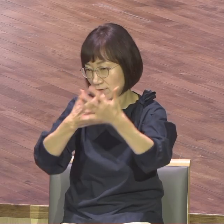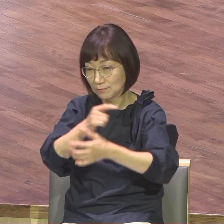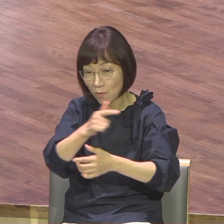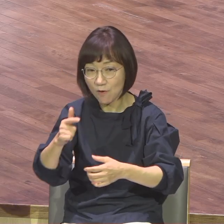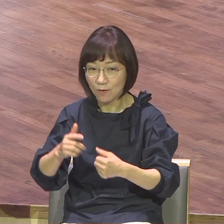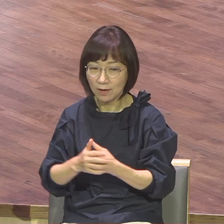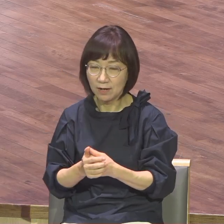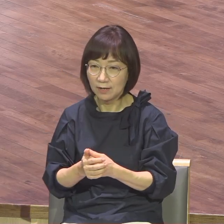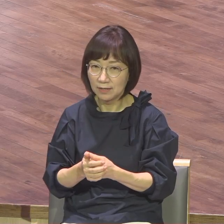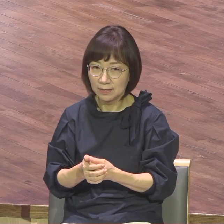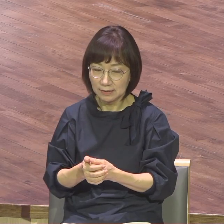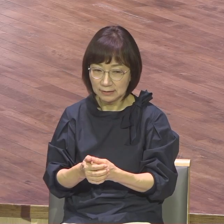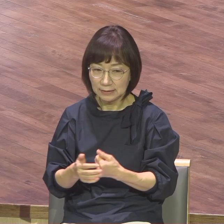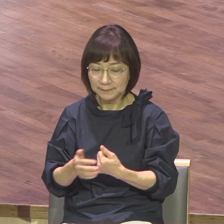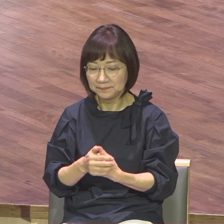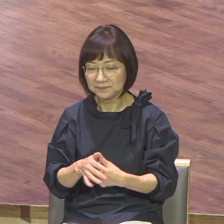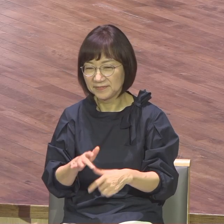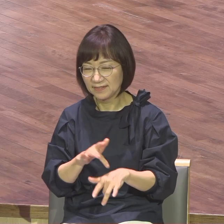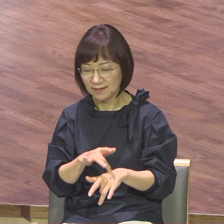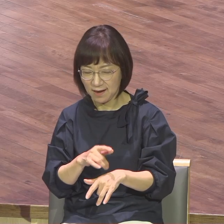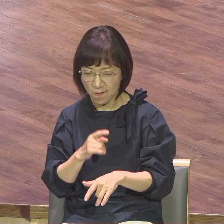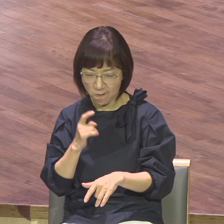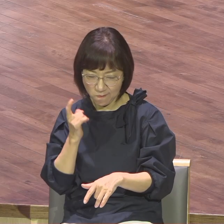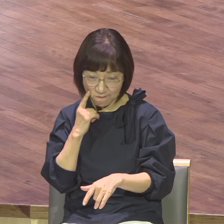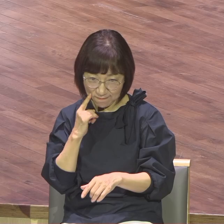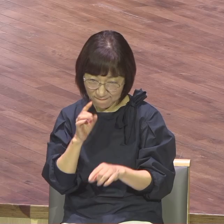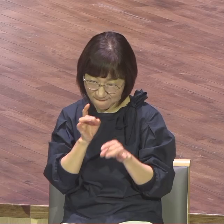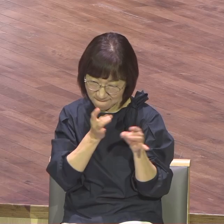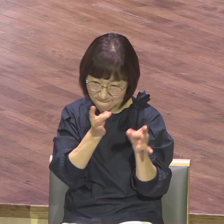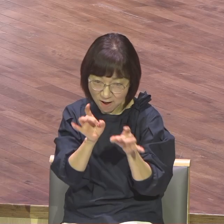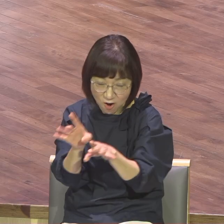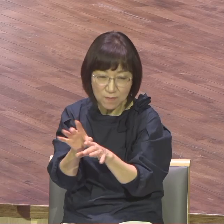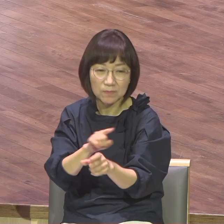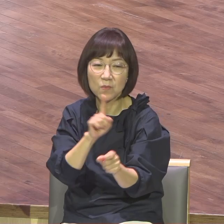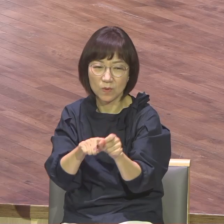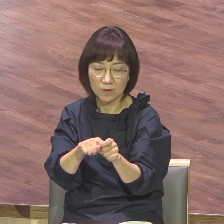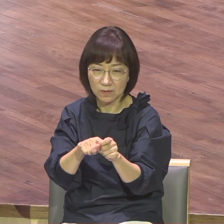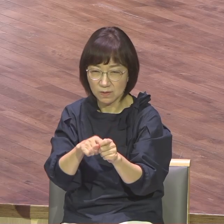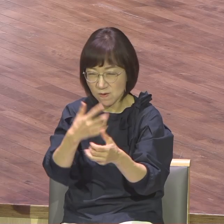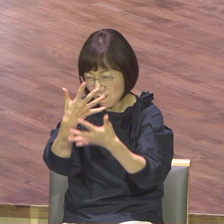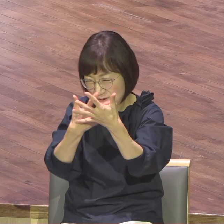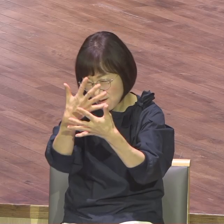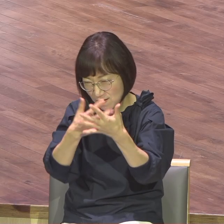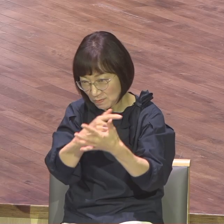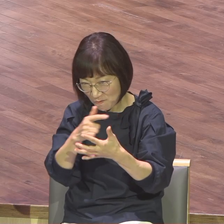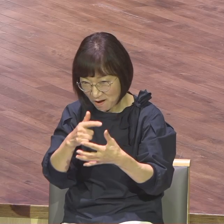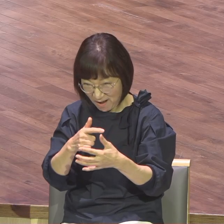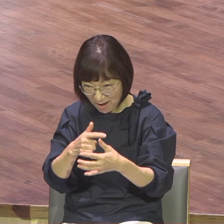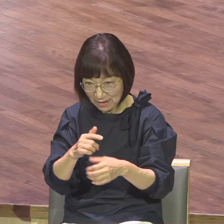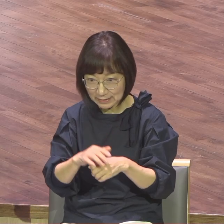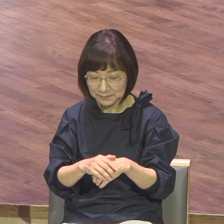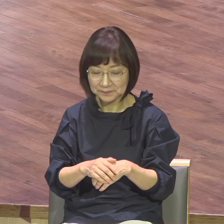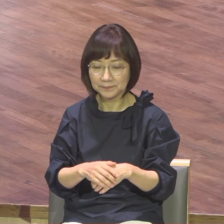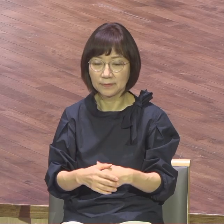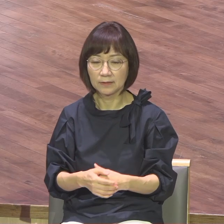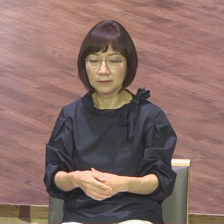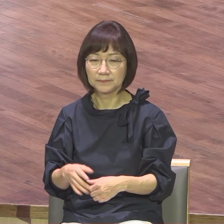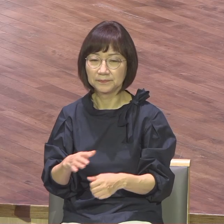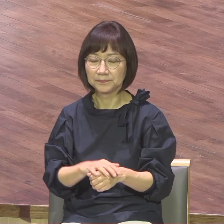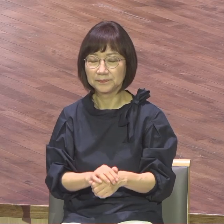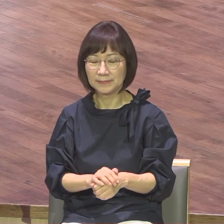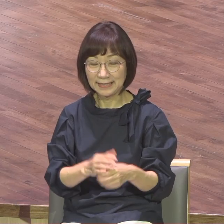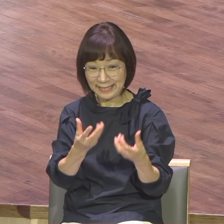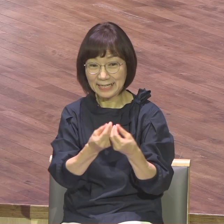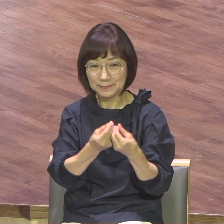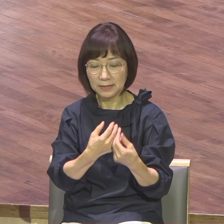통해서 자꾸 불신앙하도록 속일 뿐이 속여. 그거 하는 거예요, 귀신. 그러니까요, 마누라가 자꾸 불신앙하게